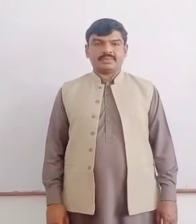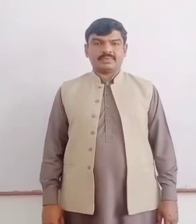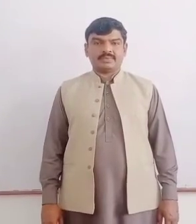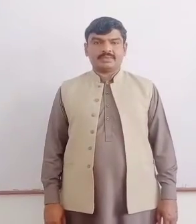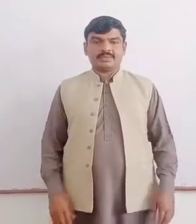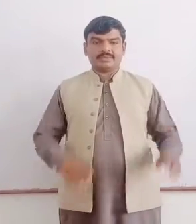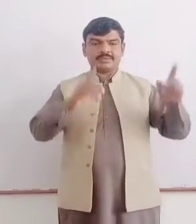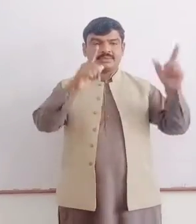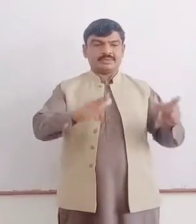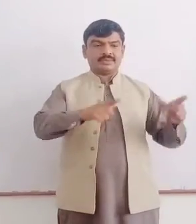سجاوٹ،